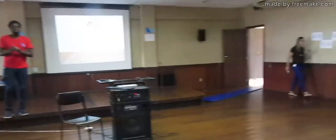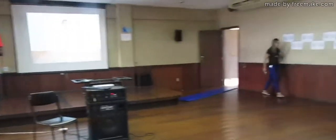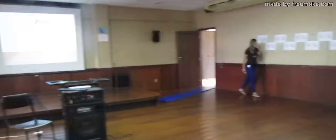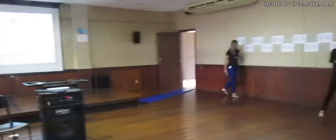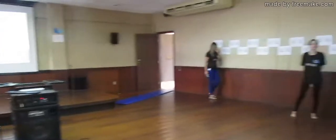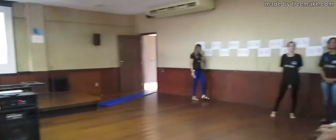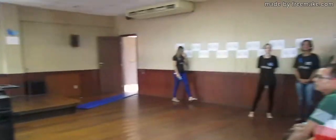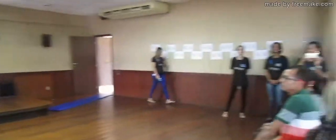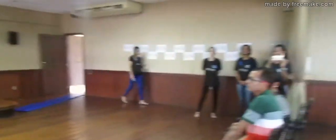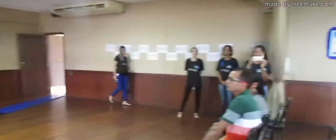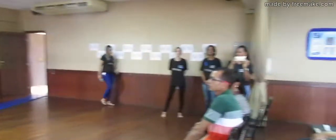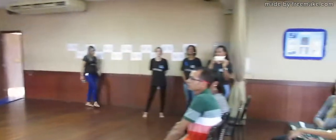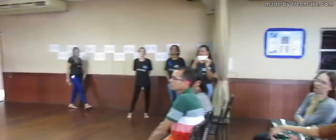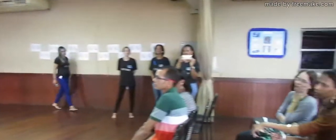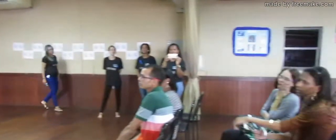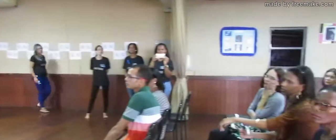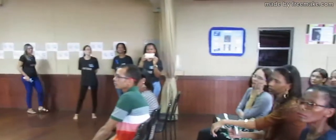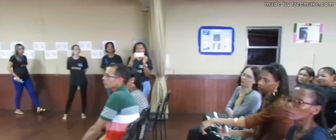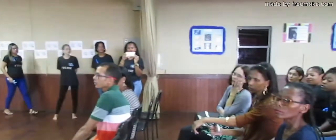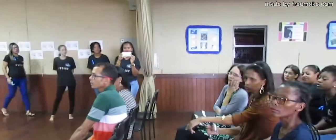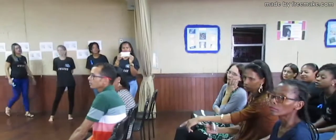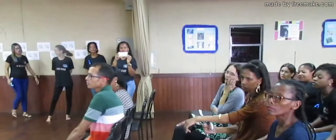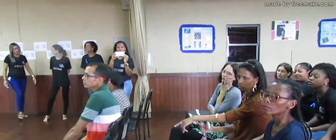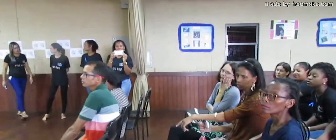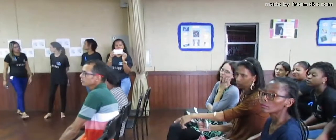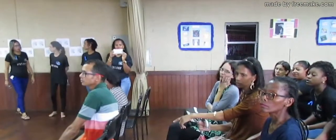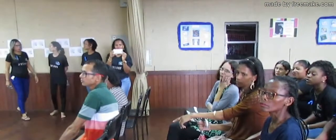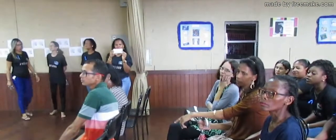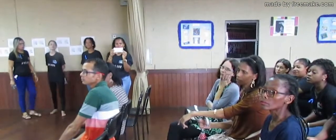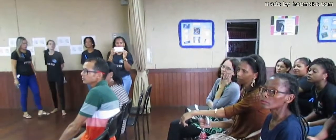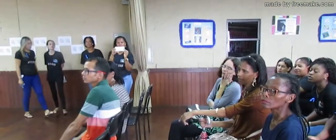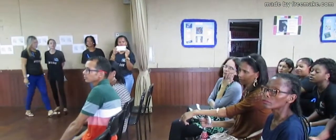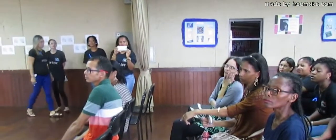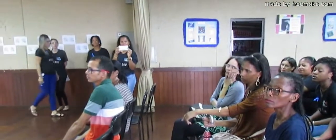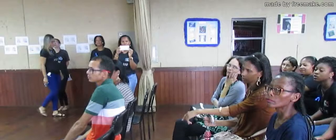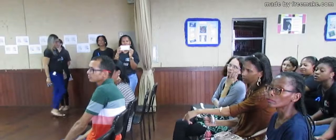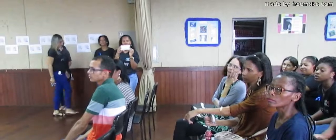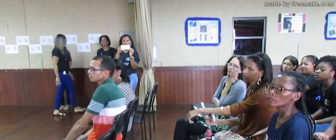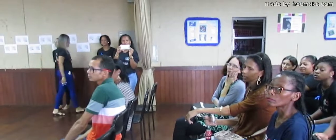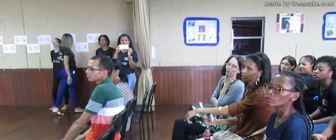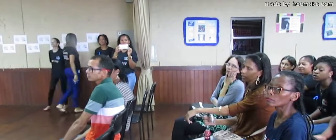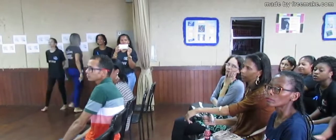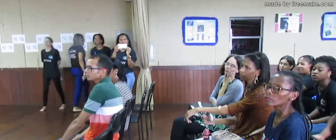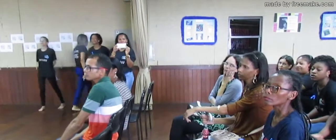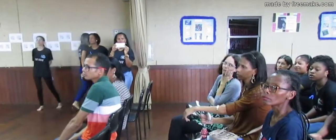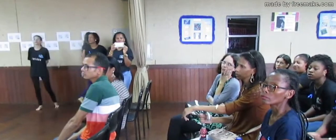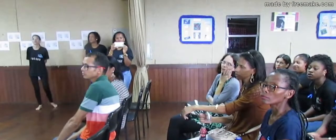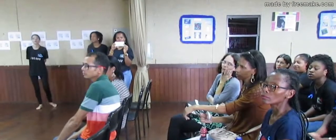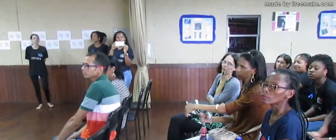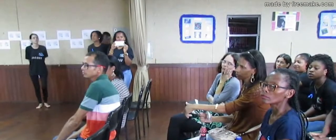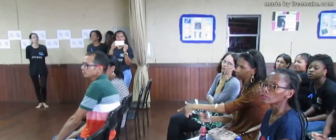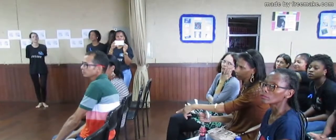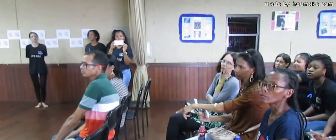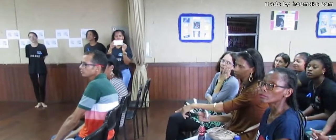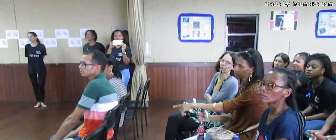ouvinte e o surdo. No caso, em outras profissões, como eu já percebi, no mercado, por exemplo, eu vejo que